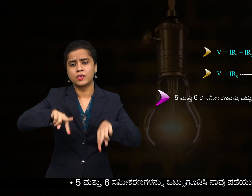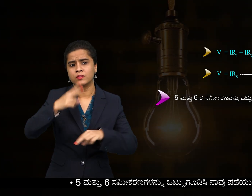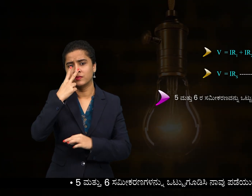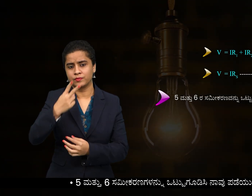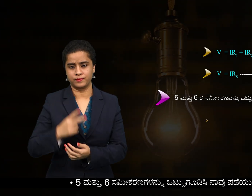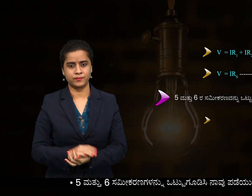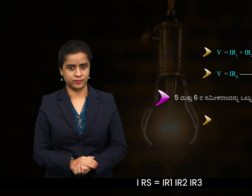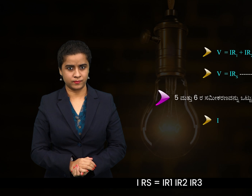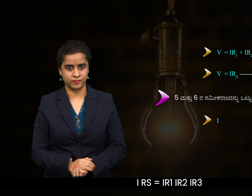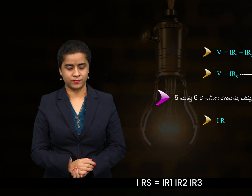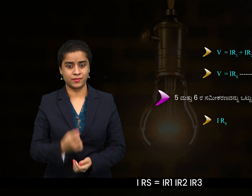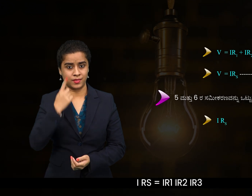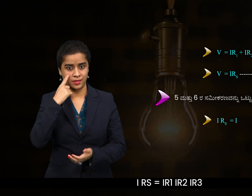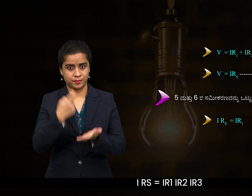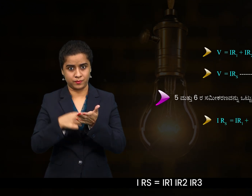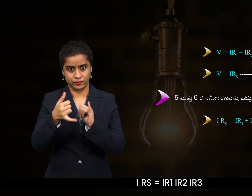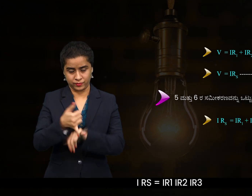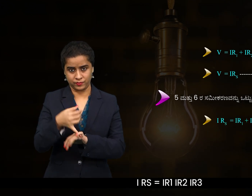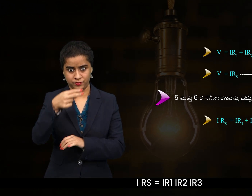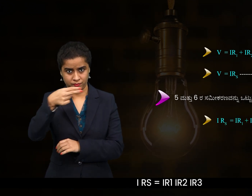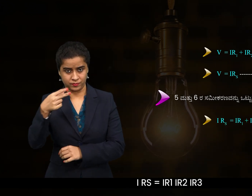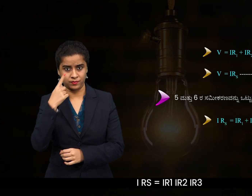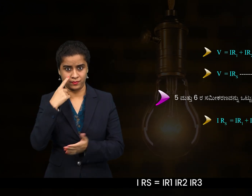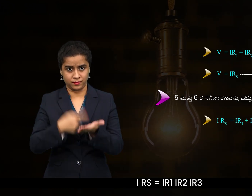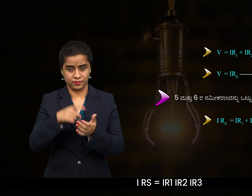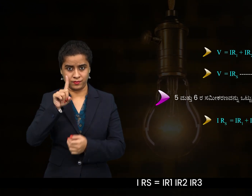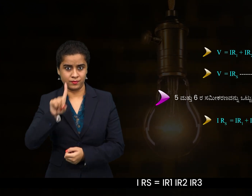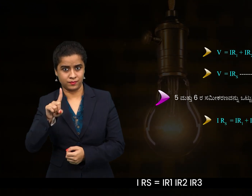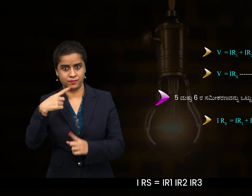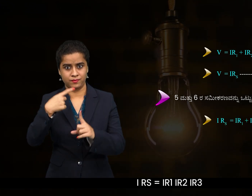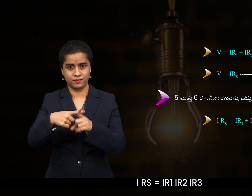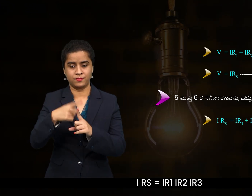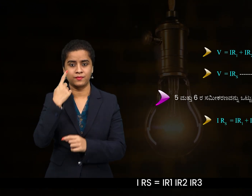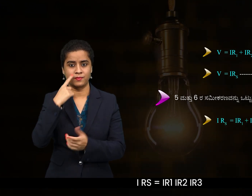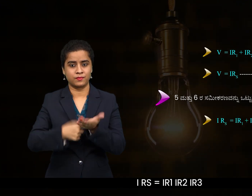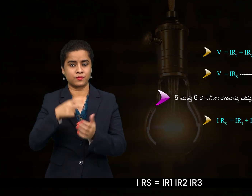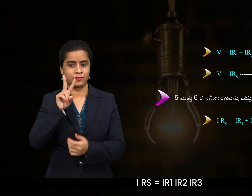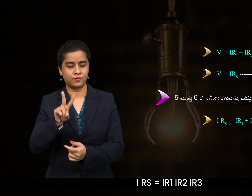ಪಡೆಯುತ್ತೇವೆ Rs is equal to R1, R2, R3.